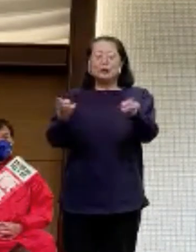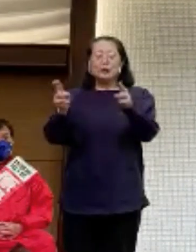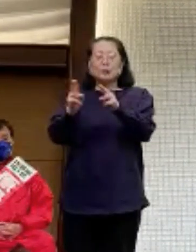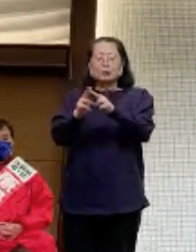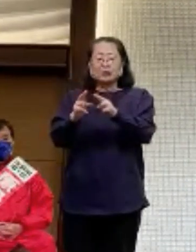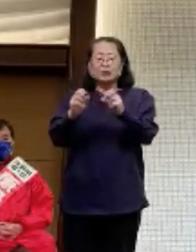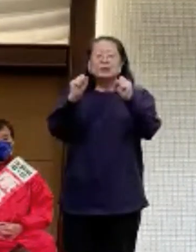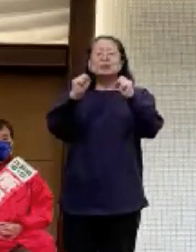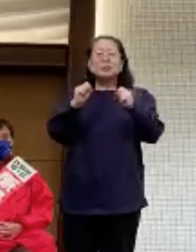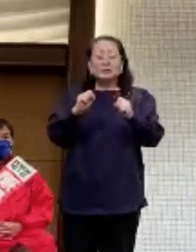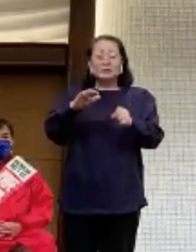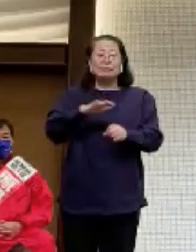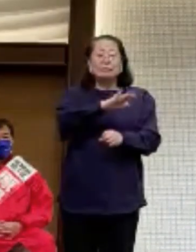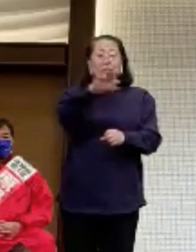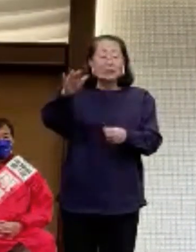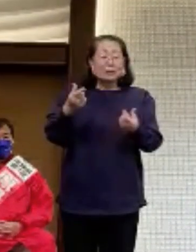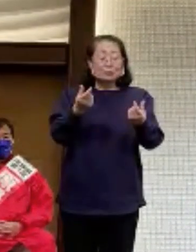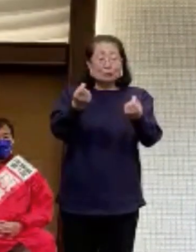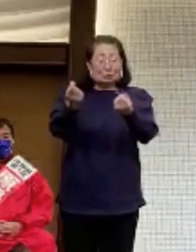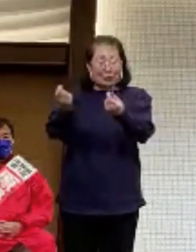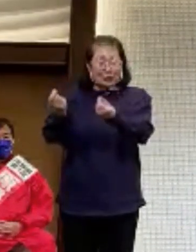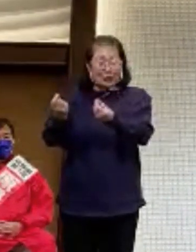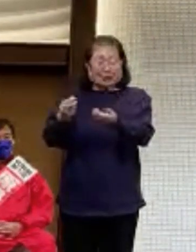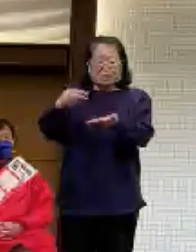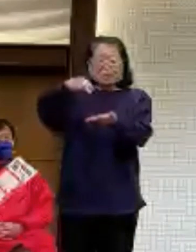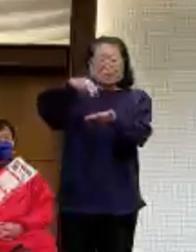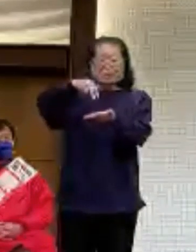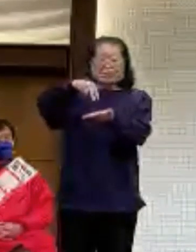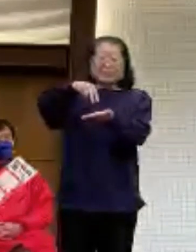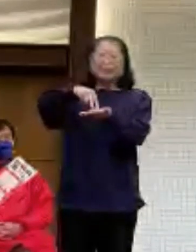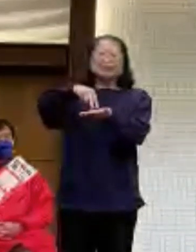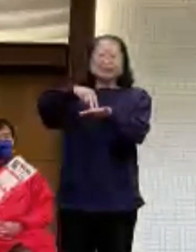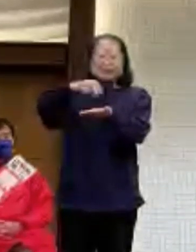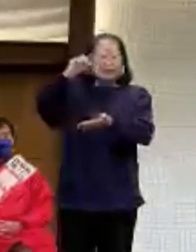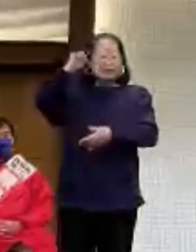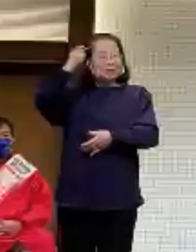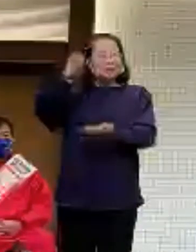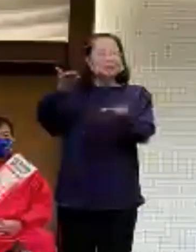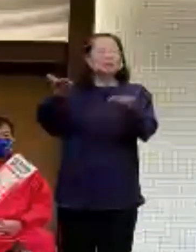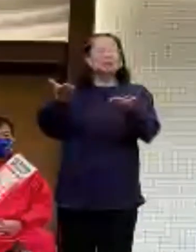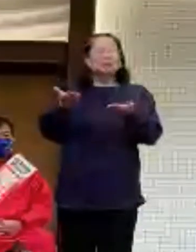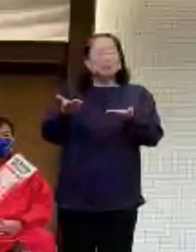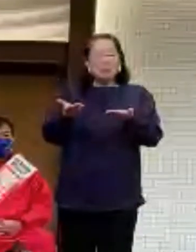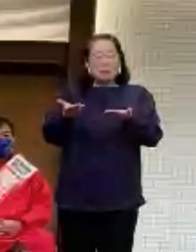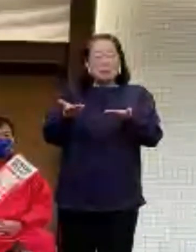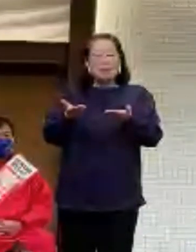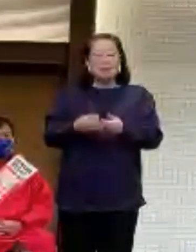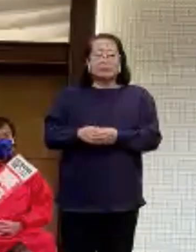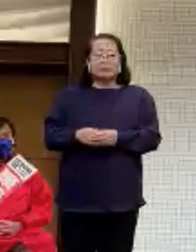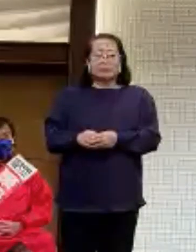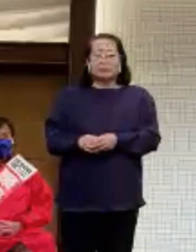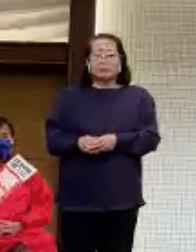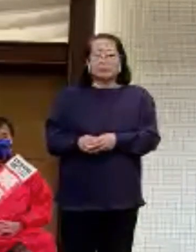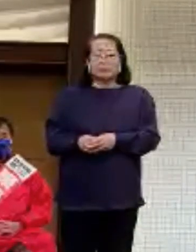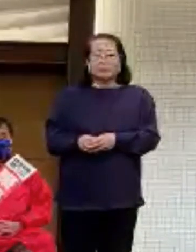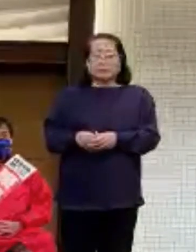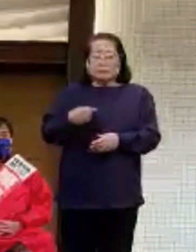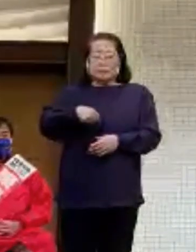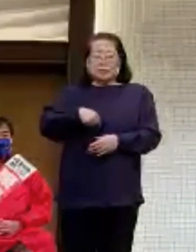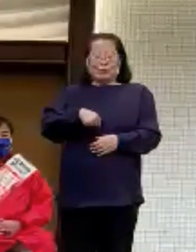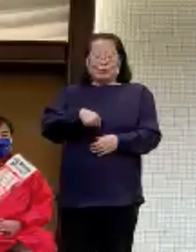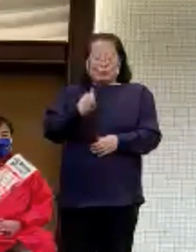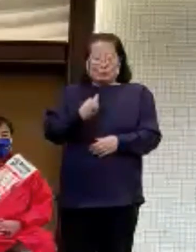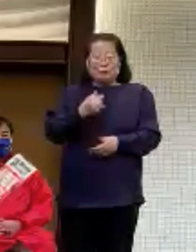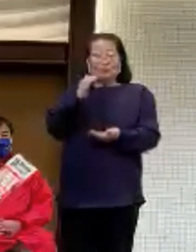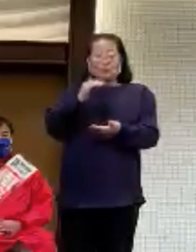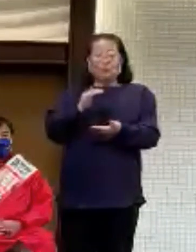けど、皆さんと一緒に同じ立場に立って考えてくれるのはやはり自分